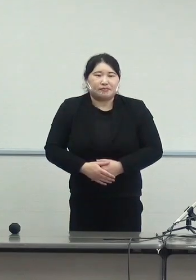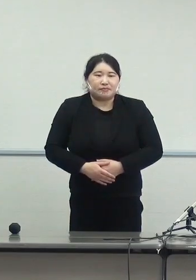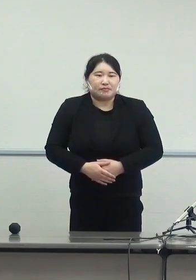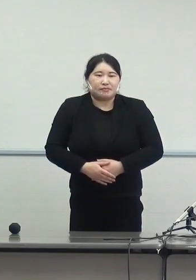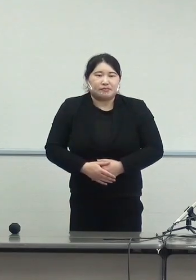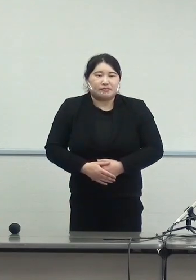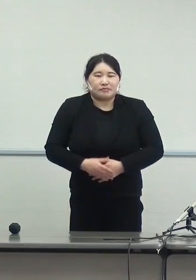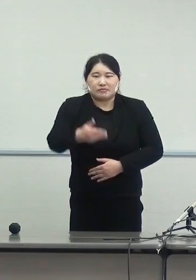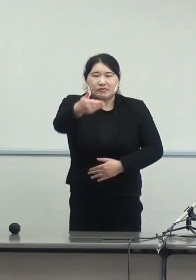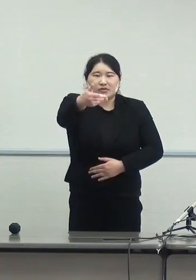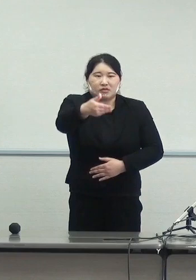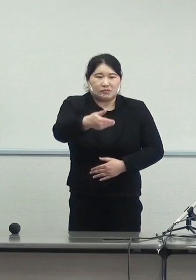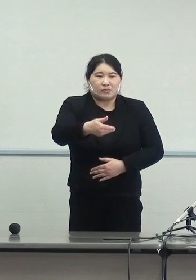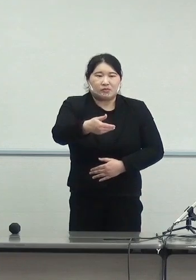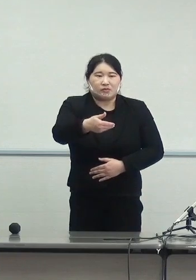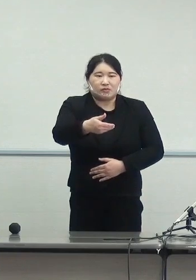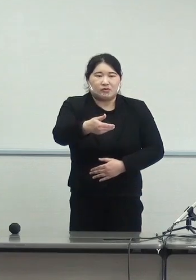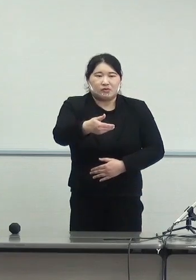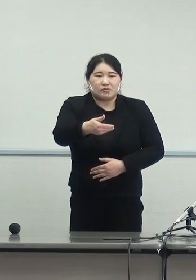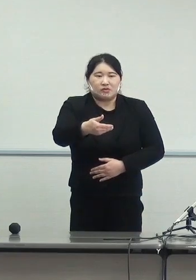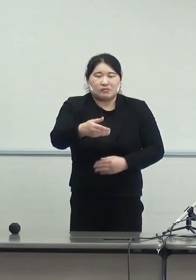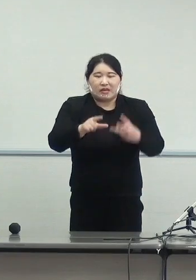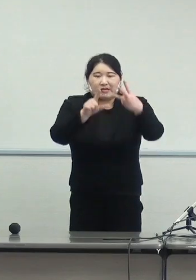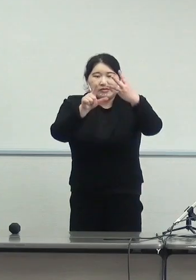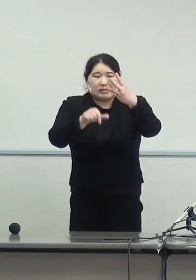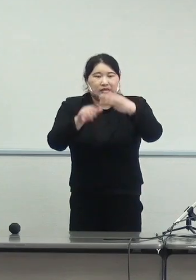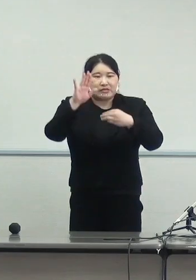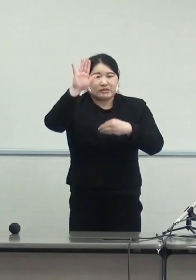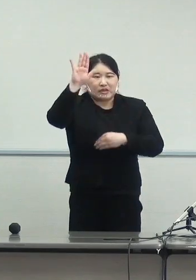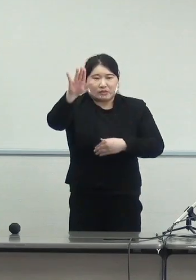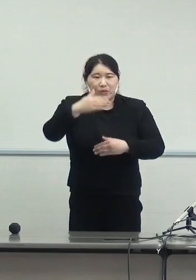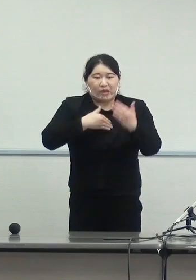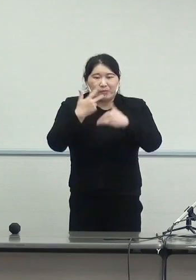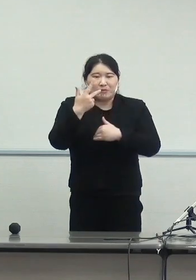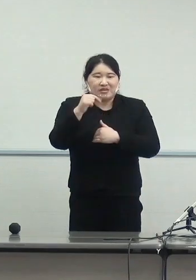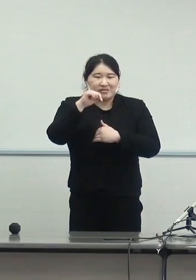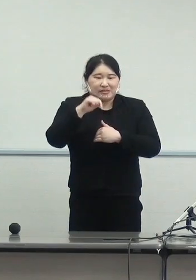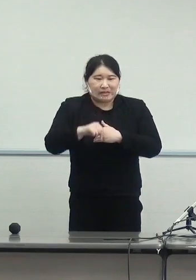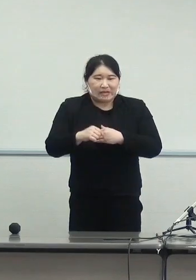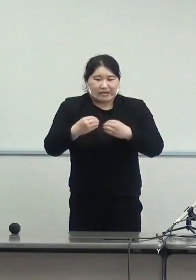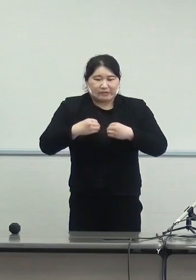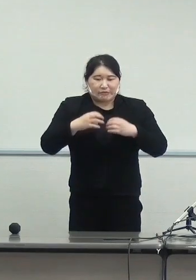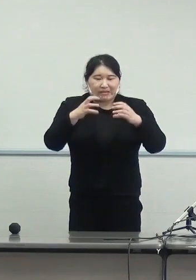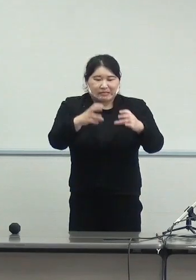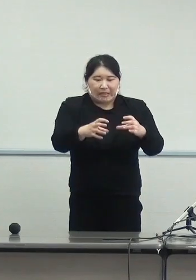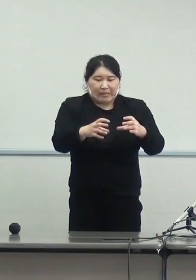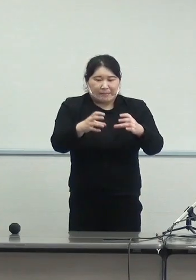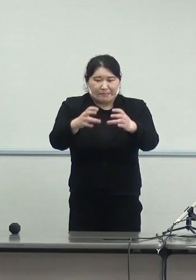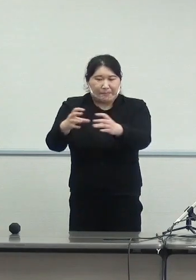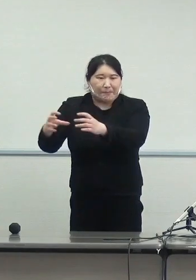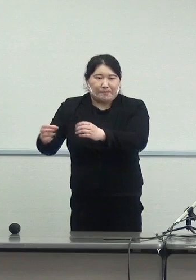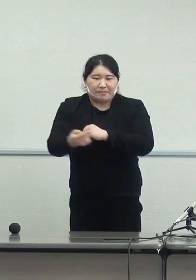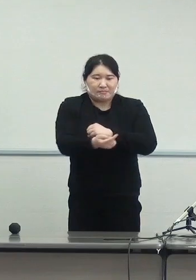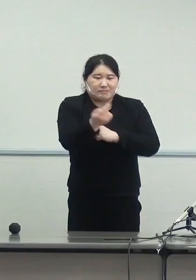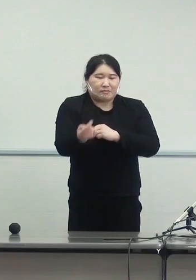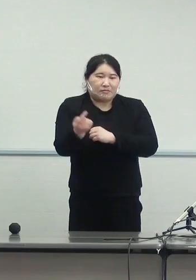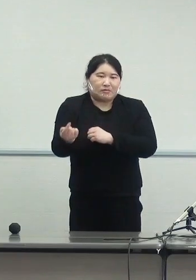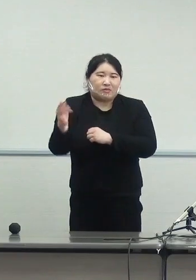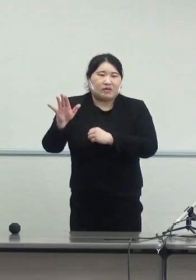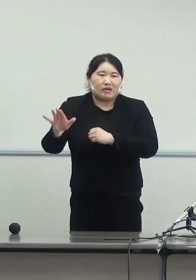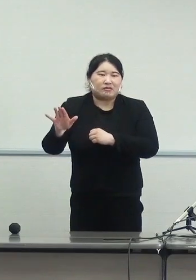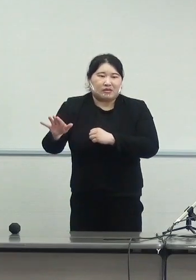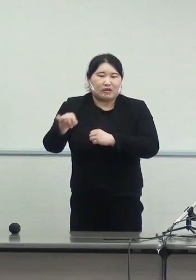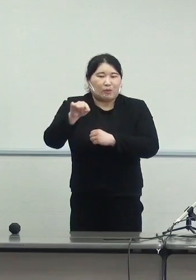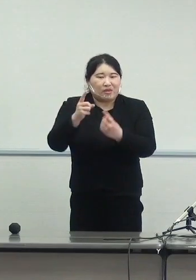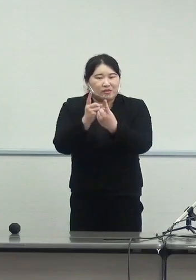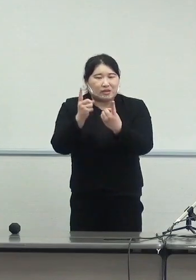はい、あとですね、3月以降ですね、青森市内でクラスターが数多く発生してますけども、 はい、 これに対し